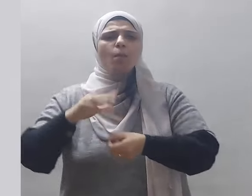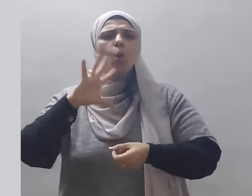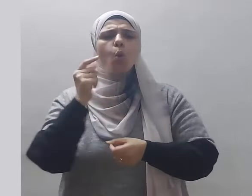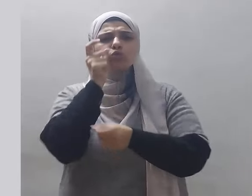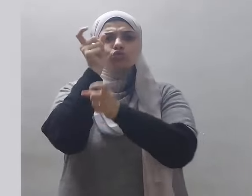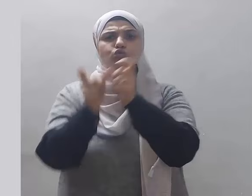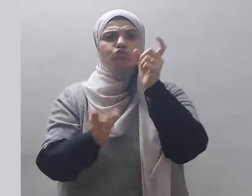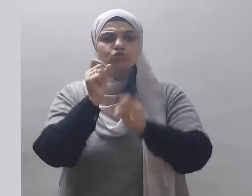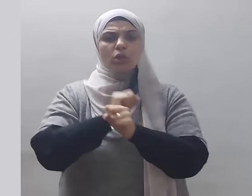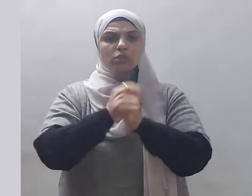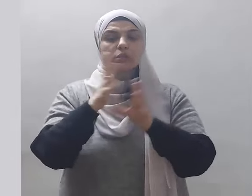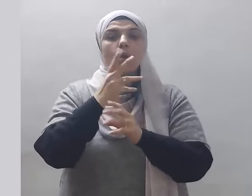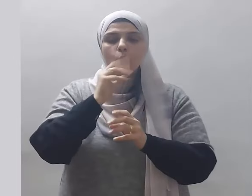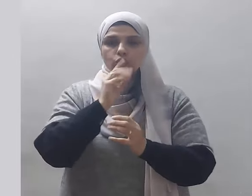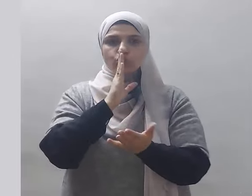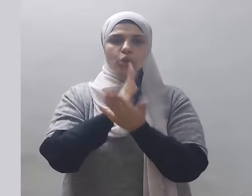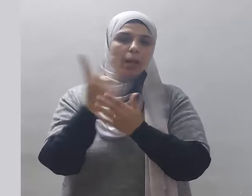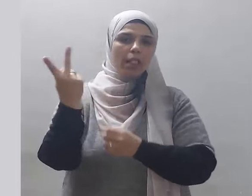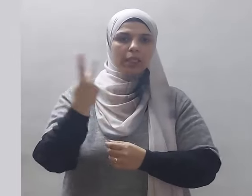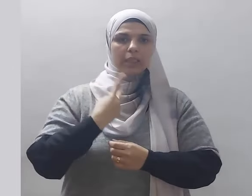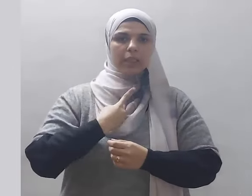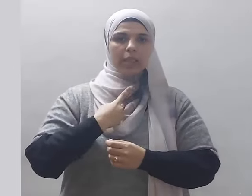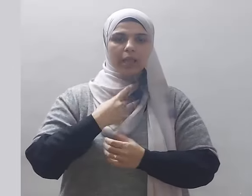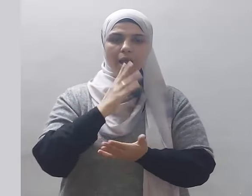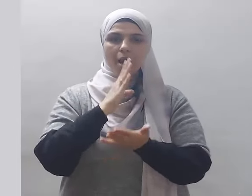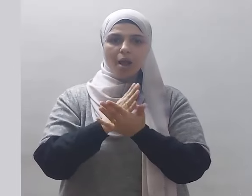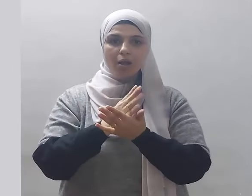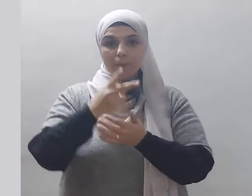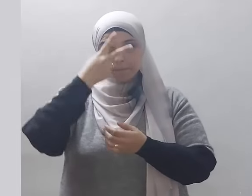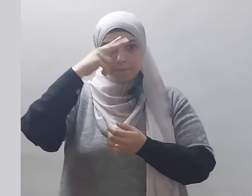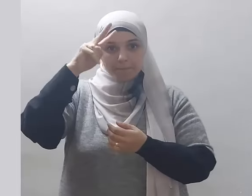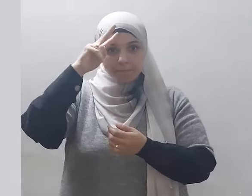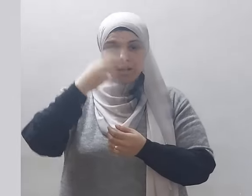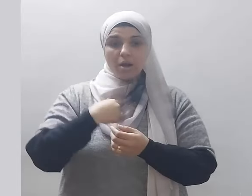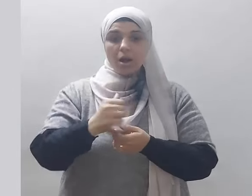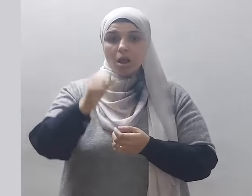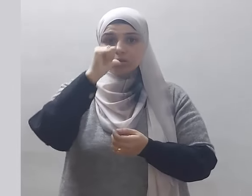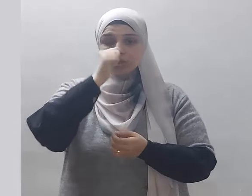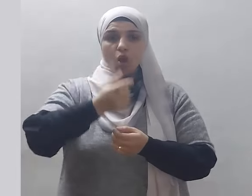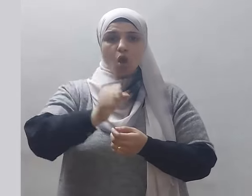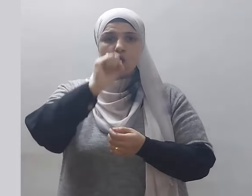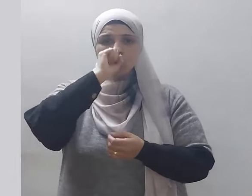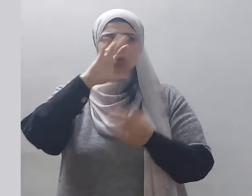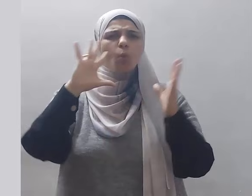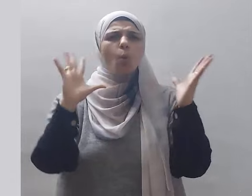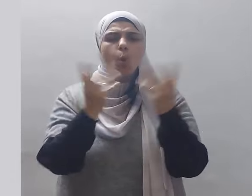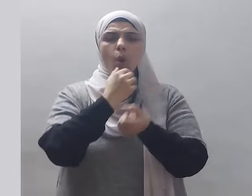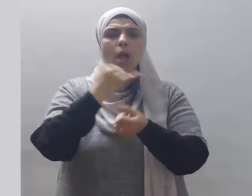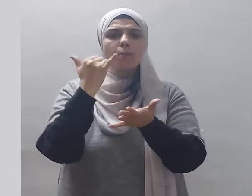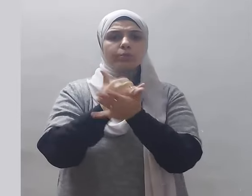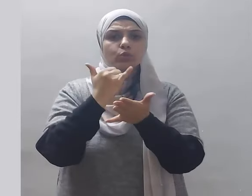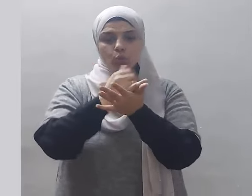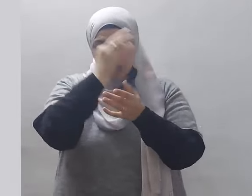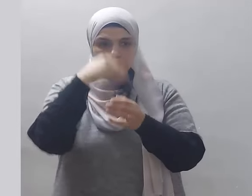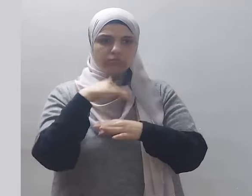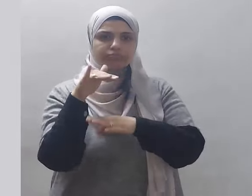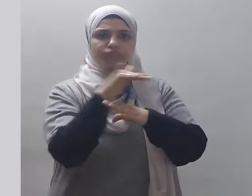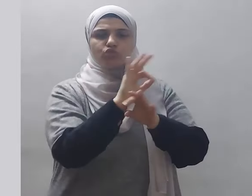ودين مستحق ومن يسقى ويشرب بالمنايا اذا الاحرار لم يسقوا ويسقون